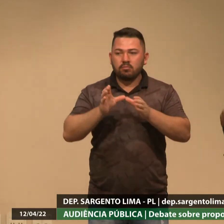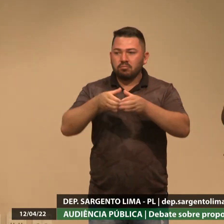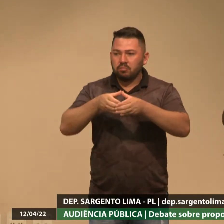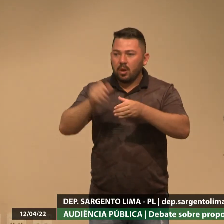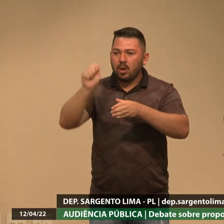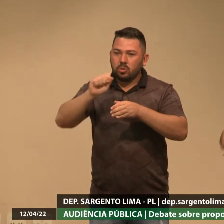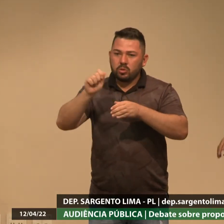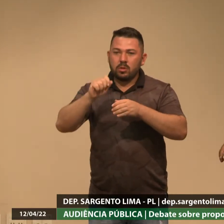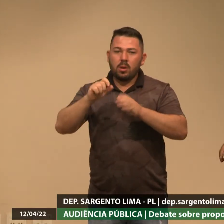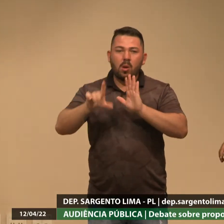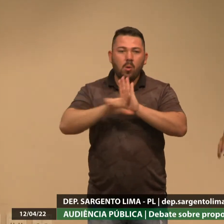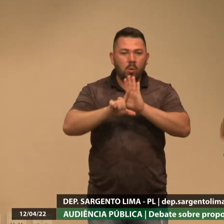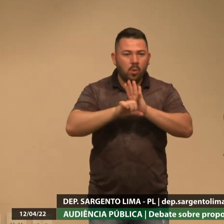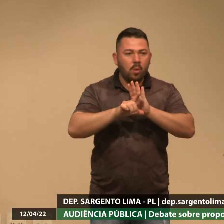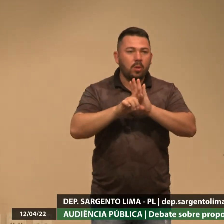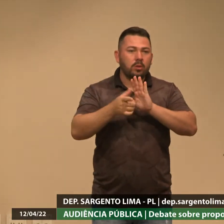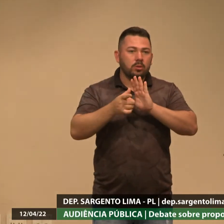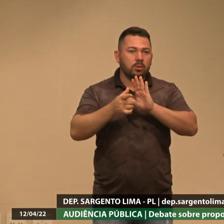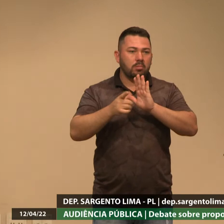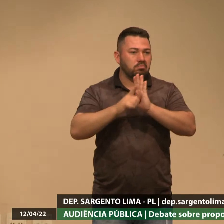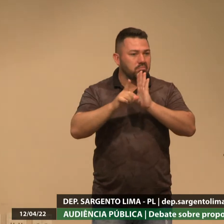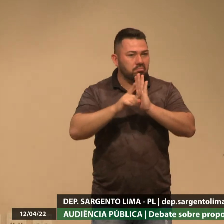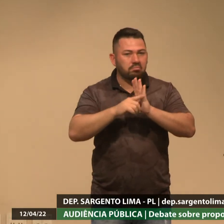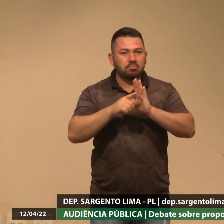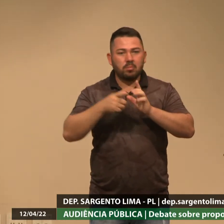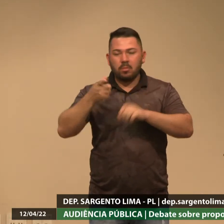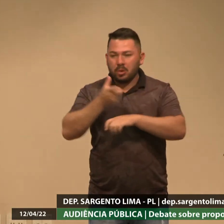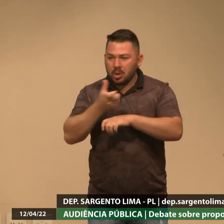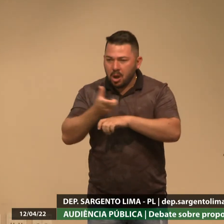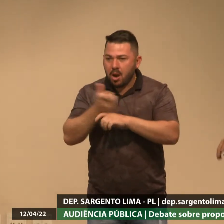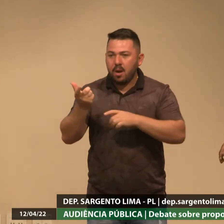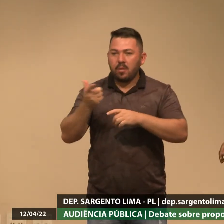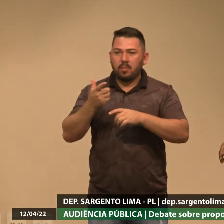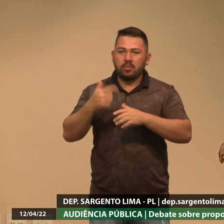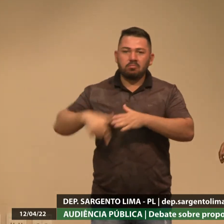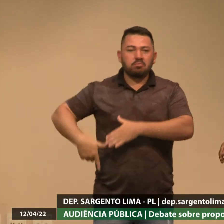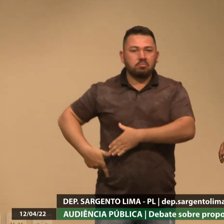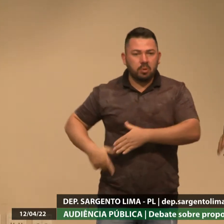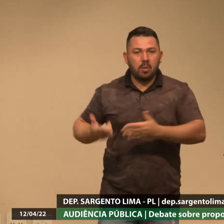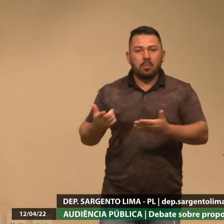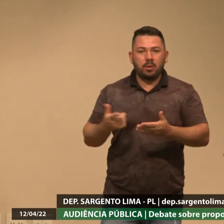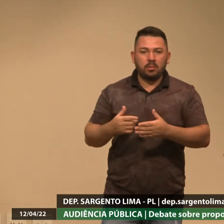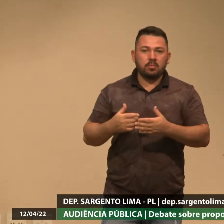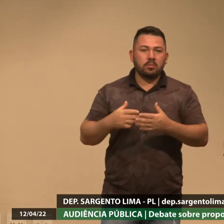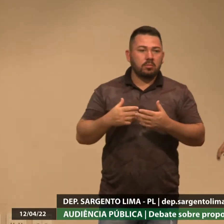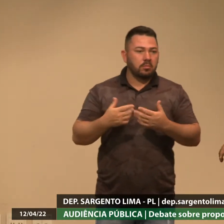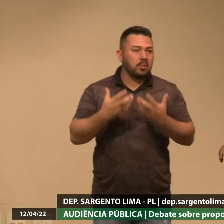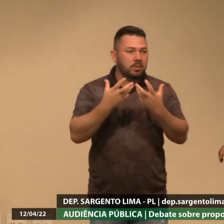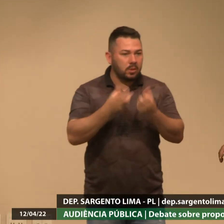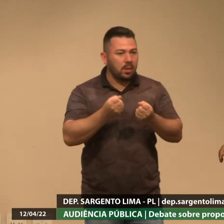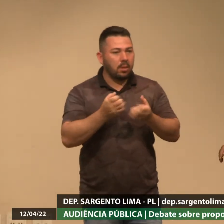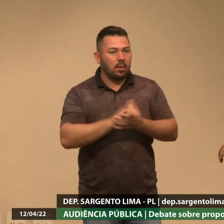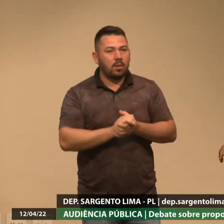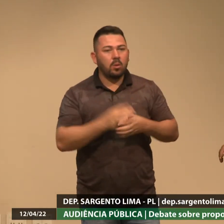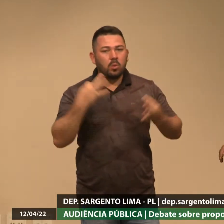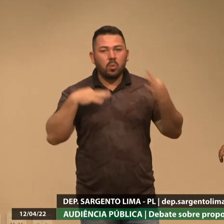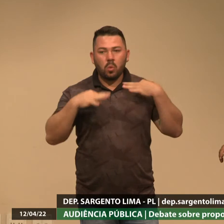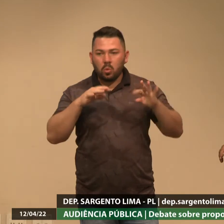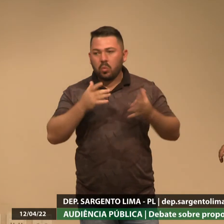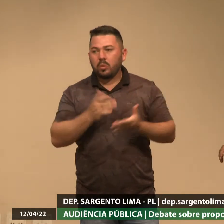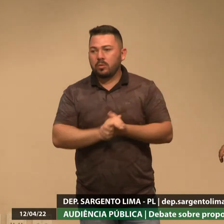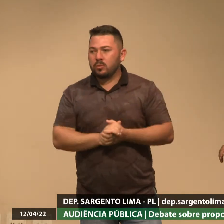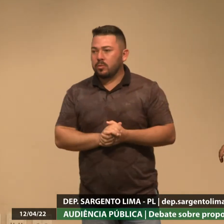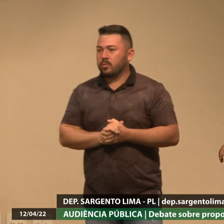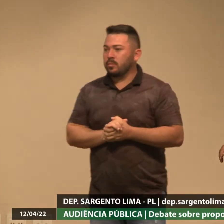estande de tiro loja de armas que vai estar de portas abertas para receber o turista no seu município